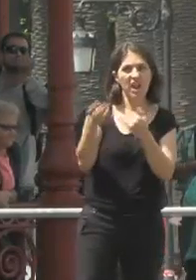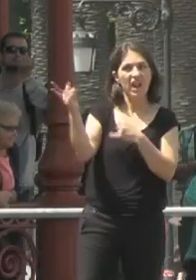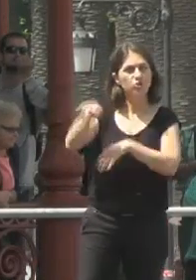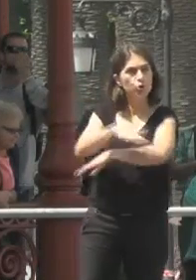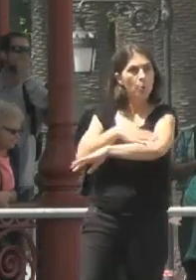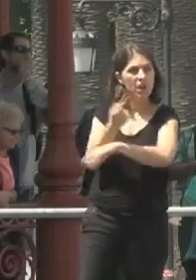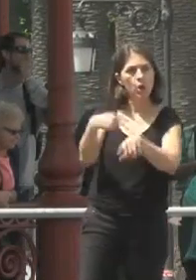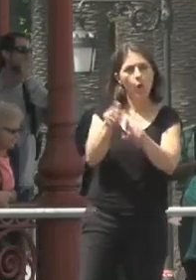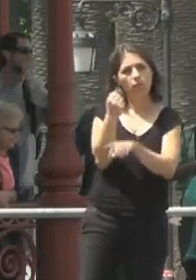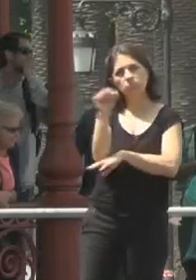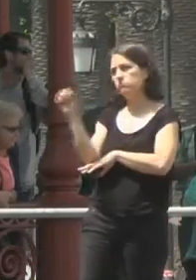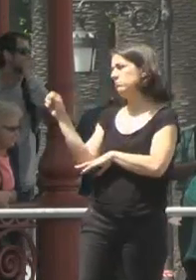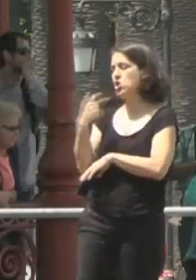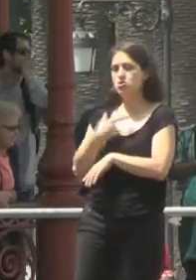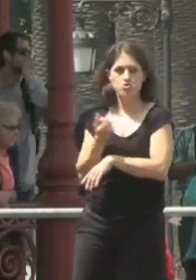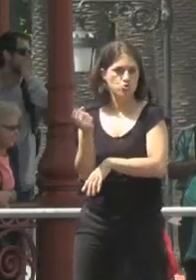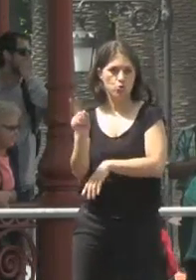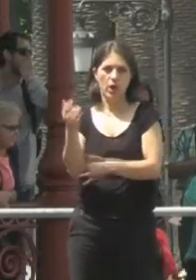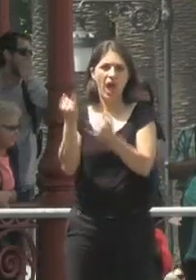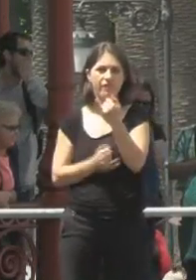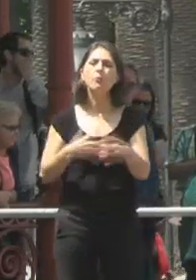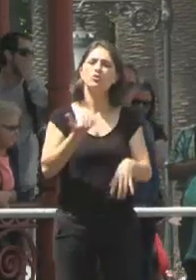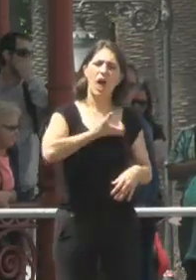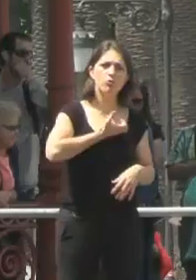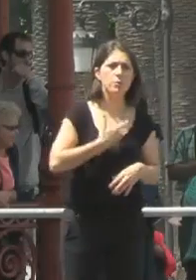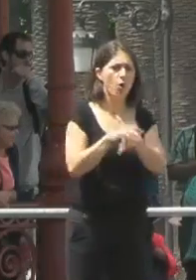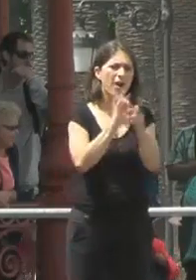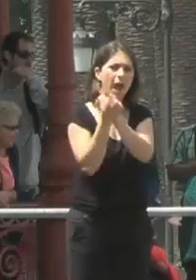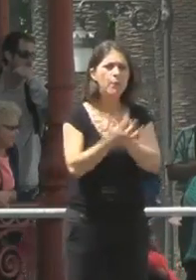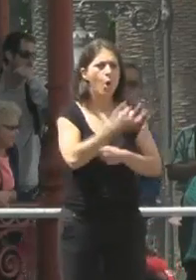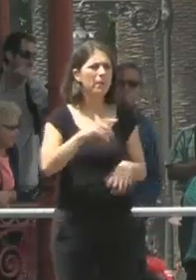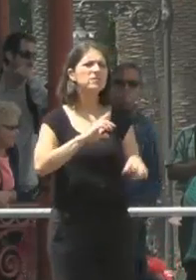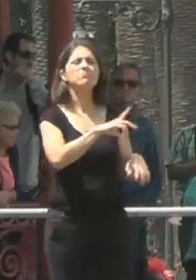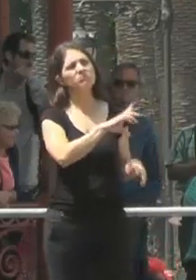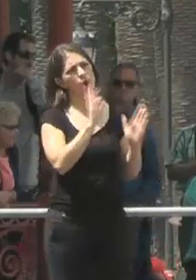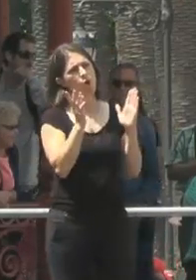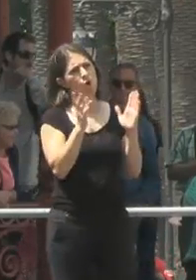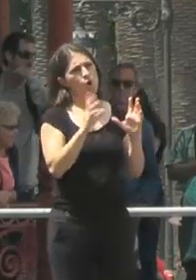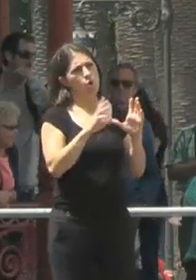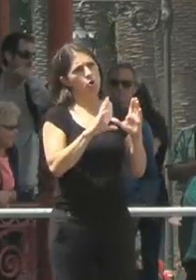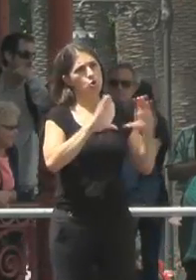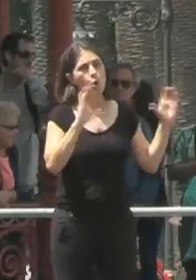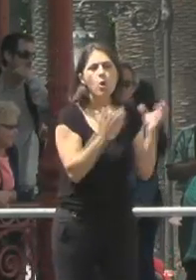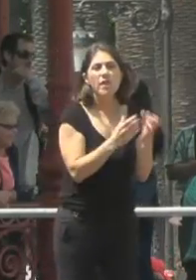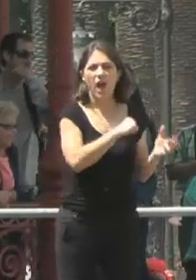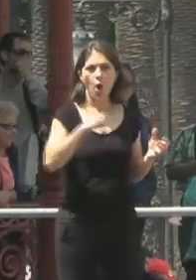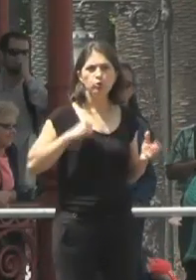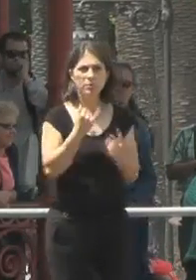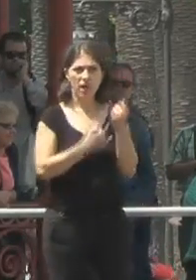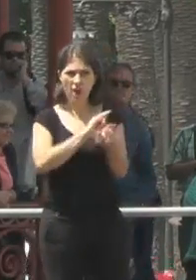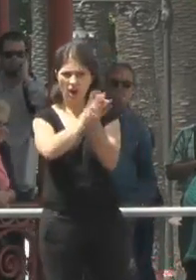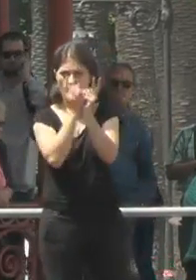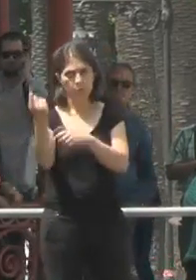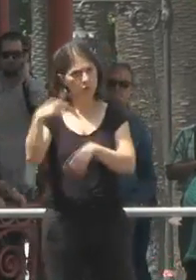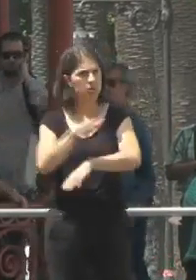población, que colabore con los ayuntamientos de cambio y con las comunidades autónomas de cambio. Necesitamos un gobierno que no nos atornille